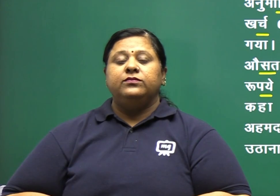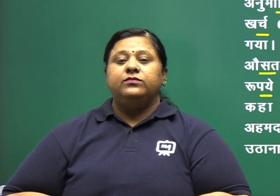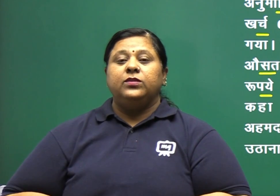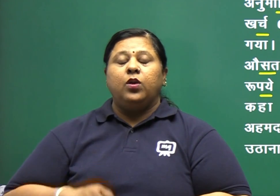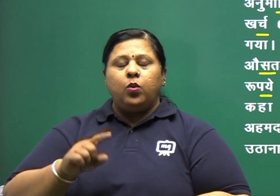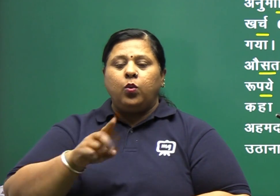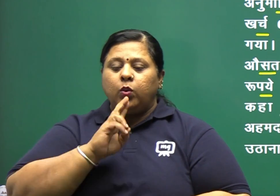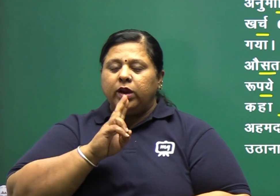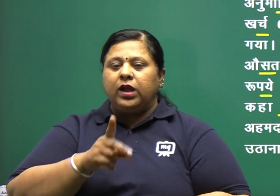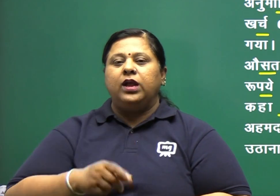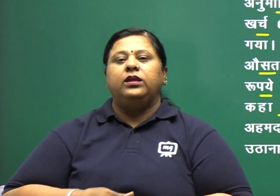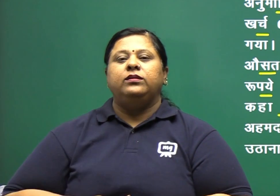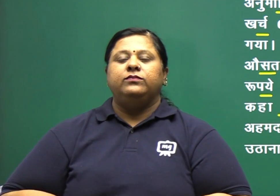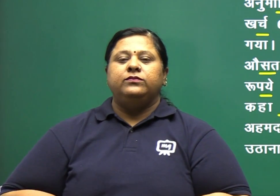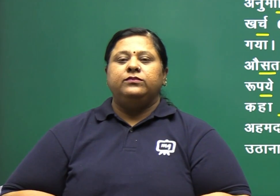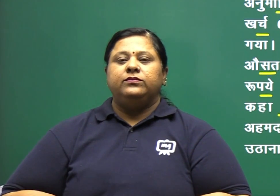उन्होंने कहा कि